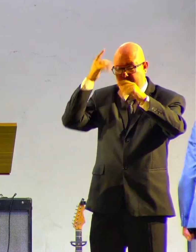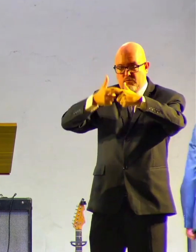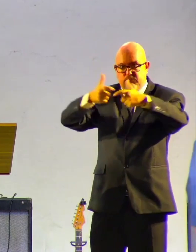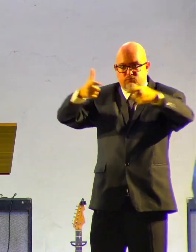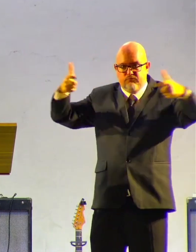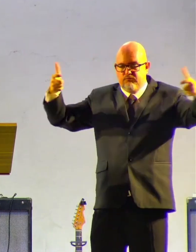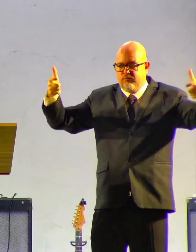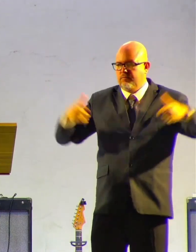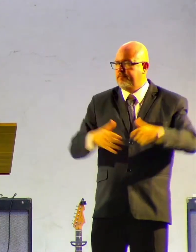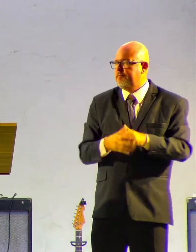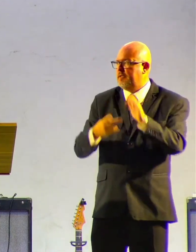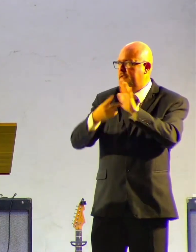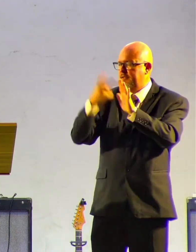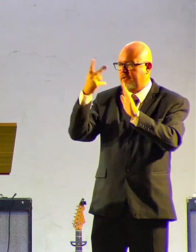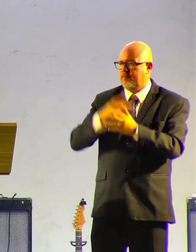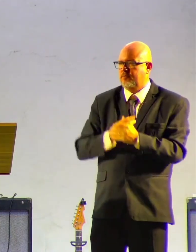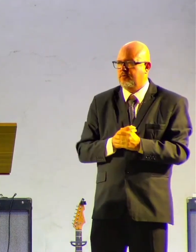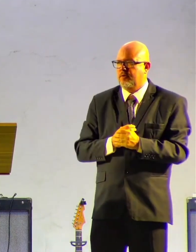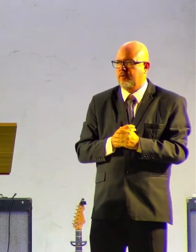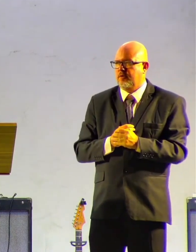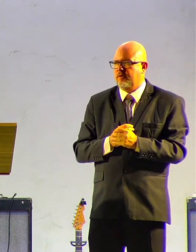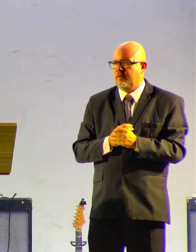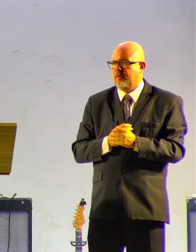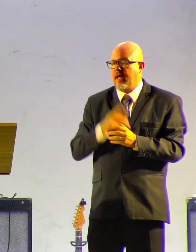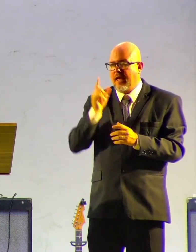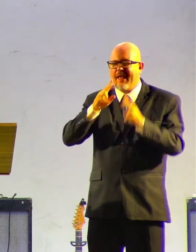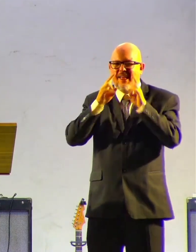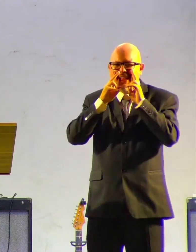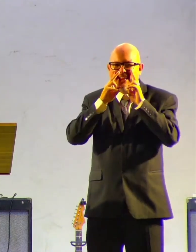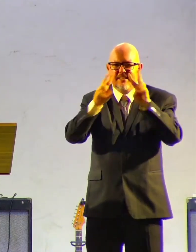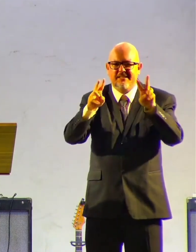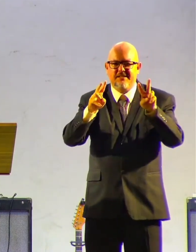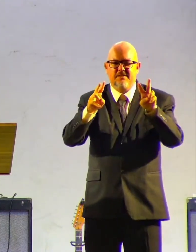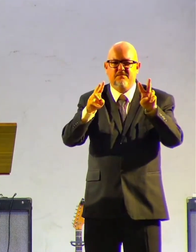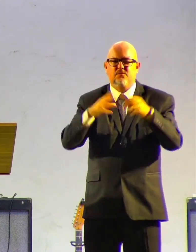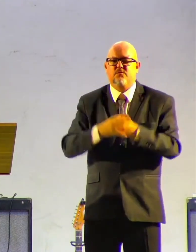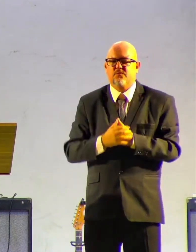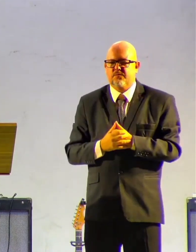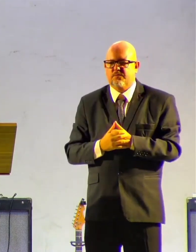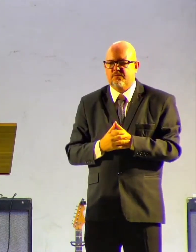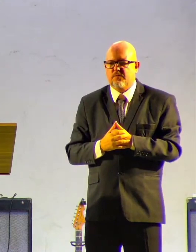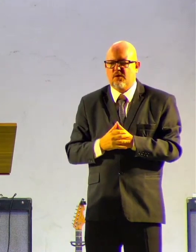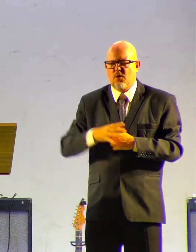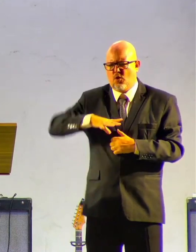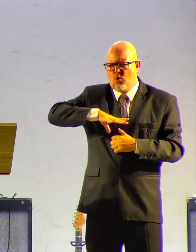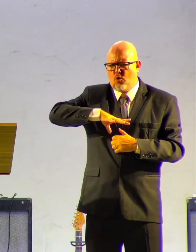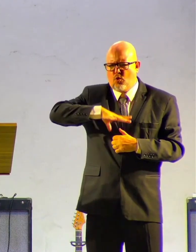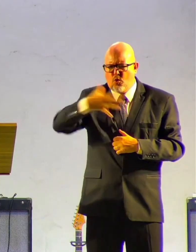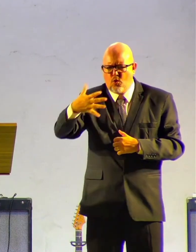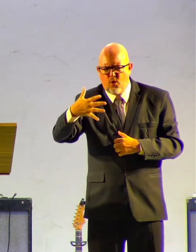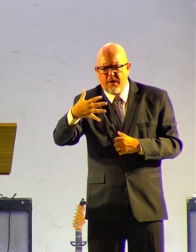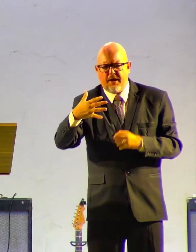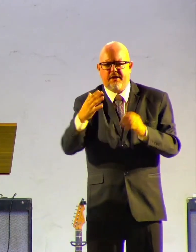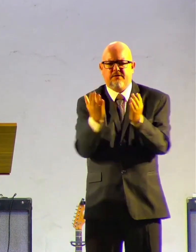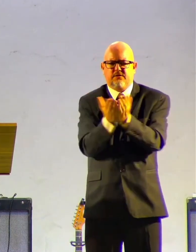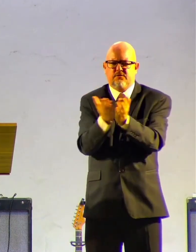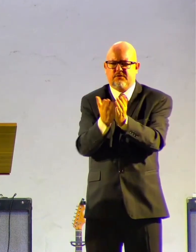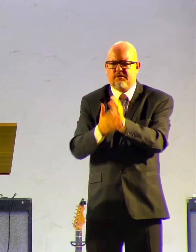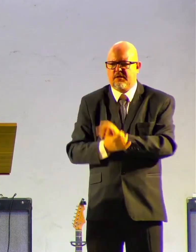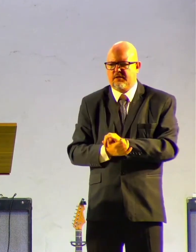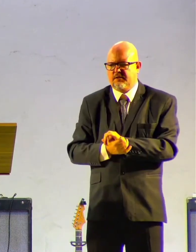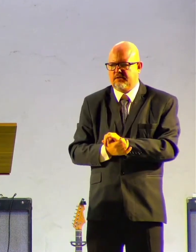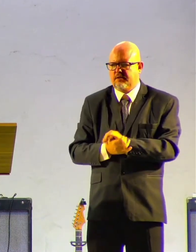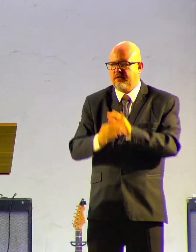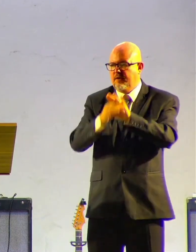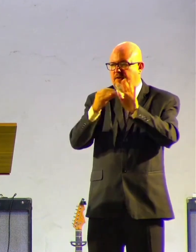da igreja. Segundo, é um testemunho ousado dos crentes.